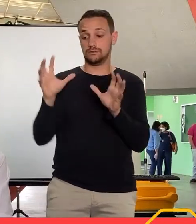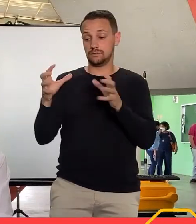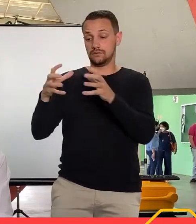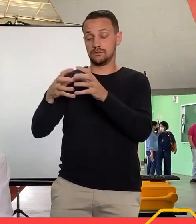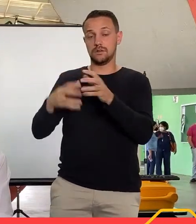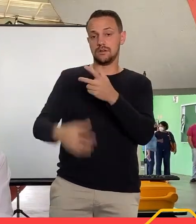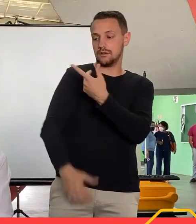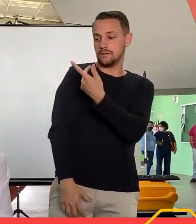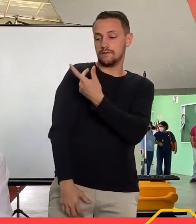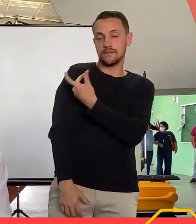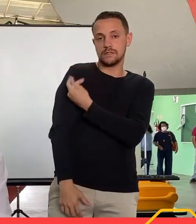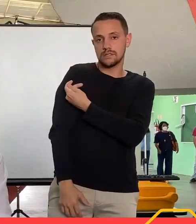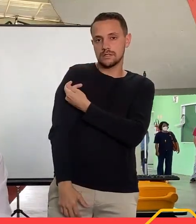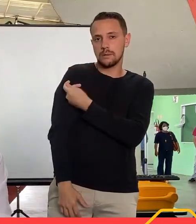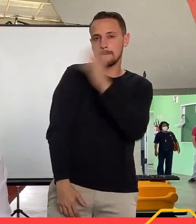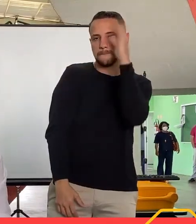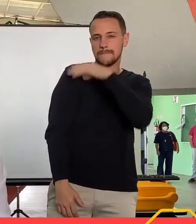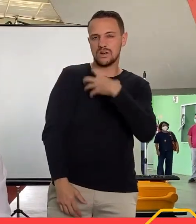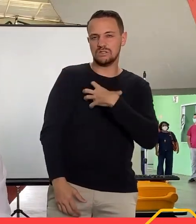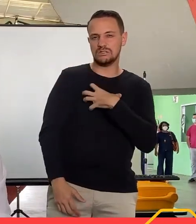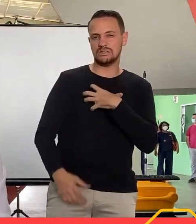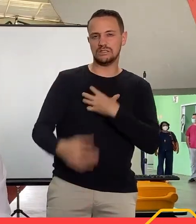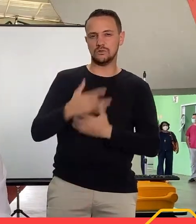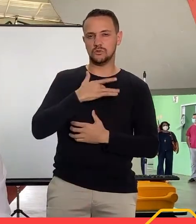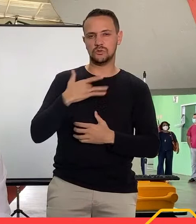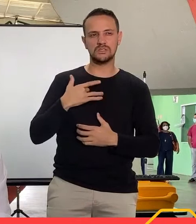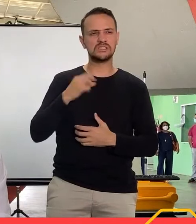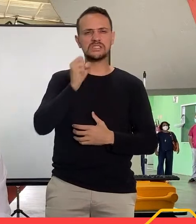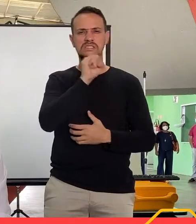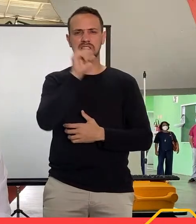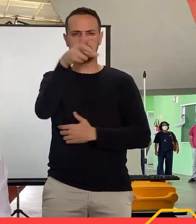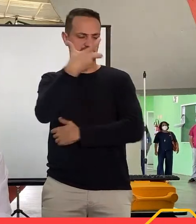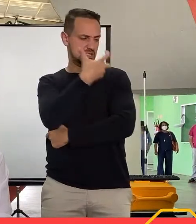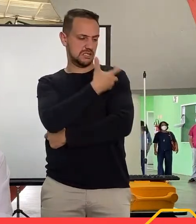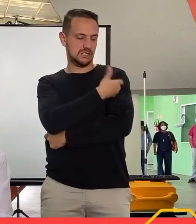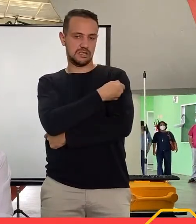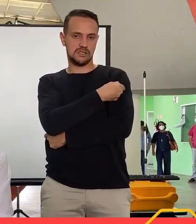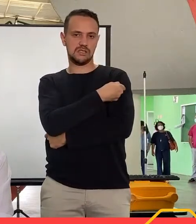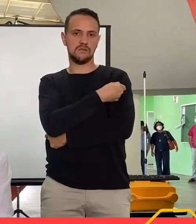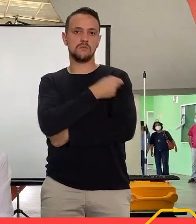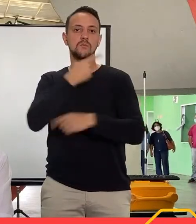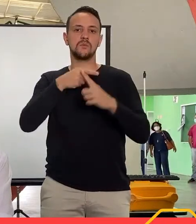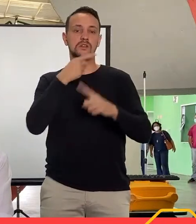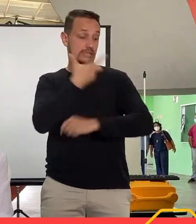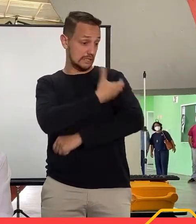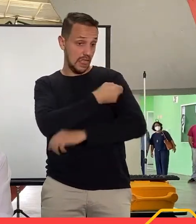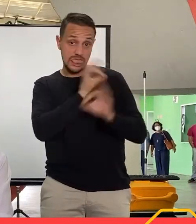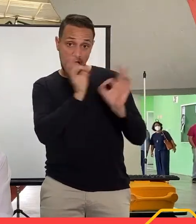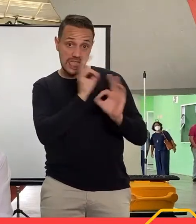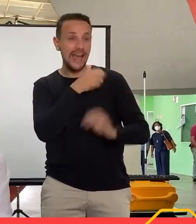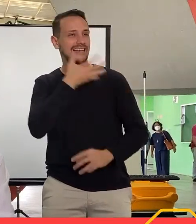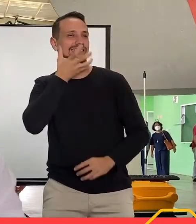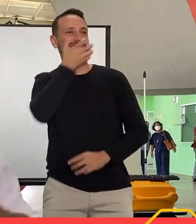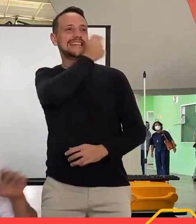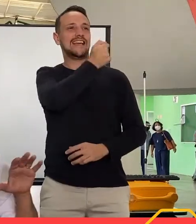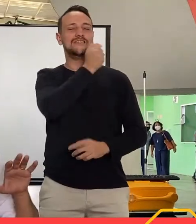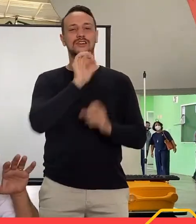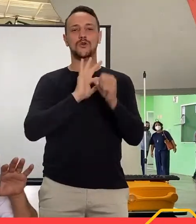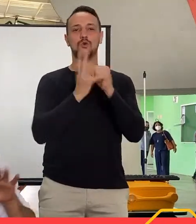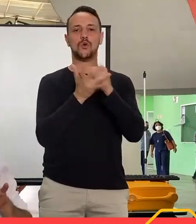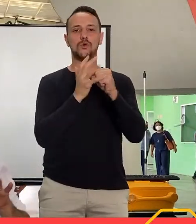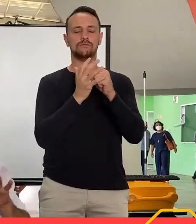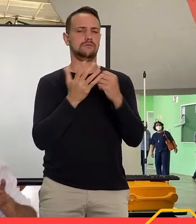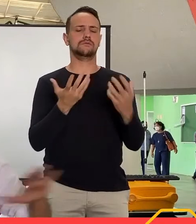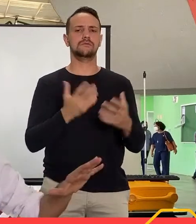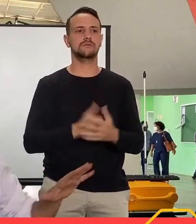faz mal para a saúde, você dizer que se você não tomar a vacina, você está salvo do Covid.